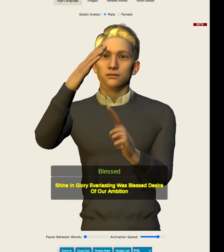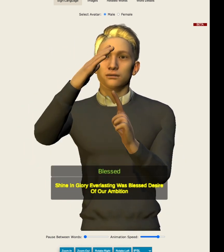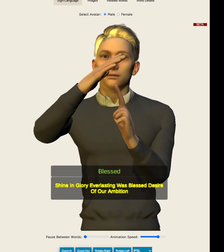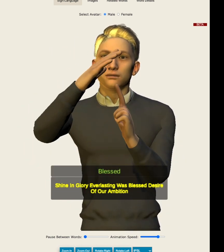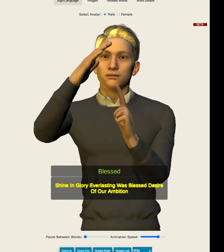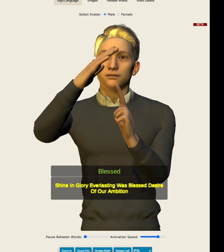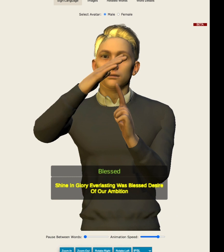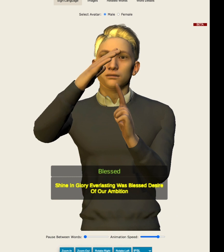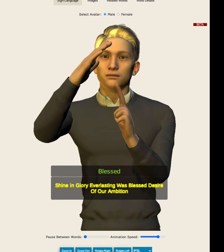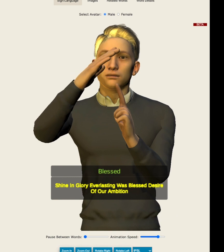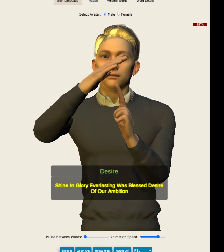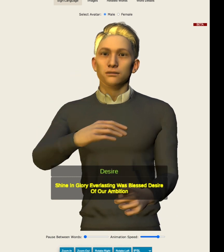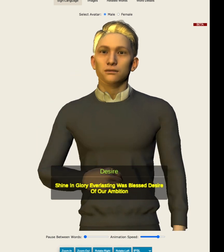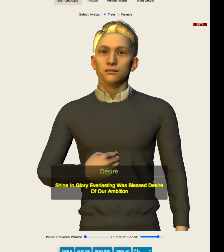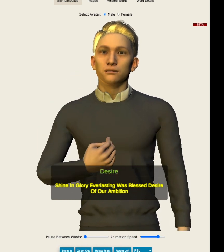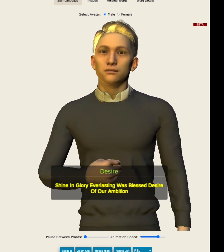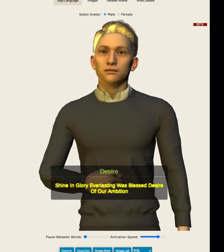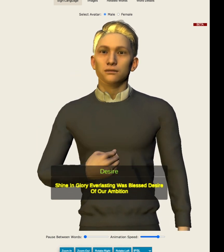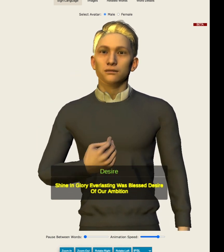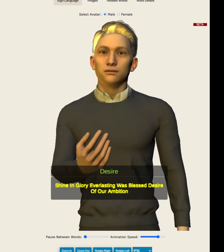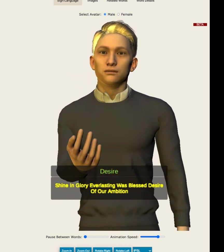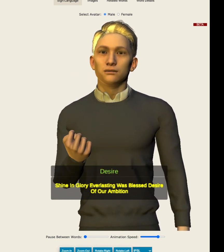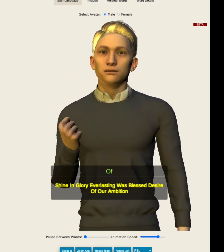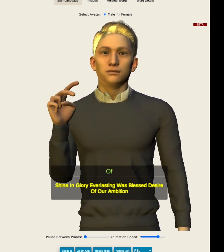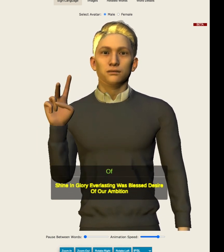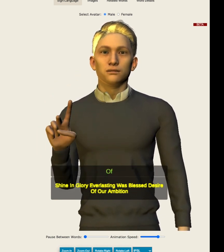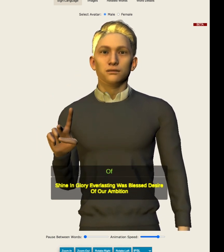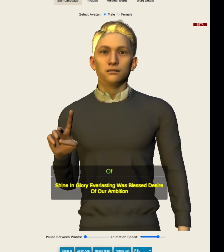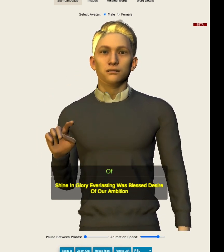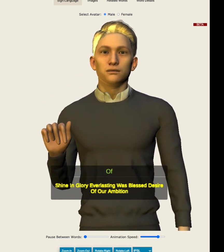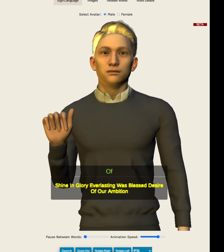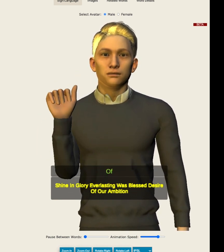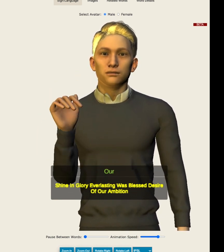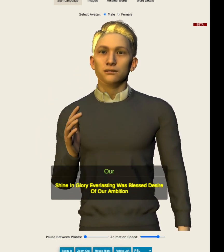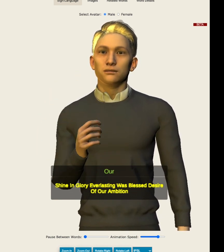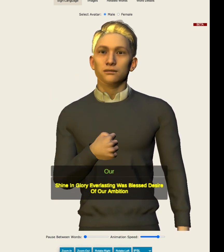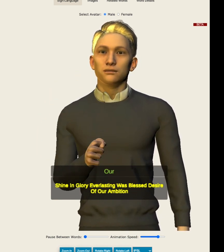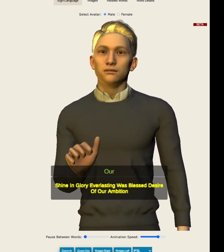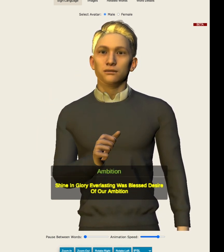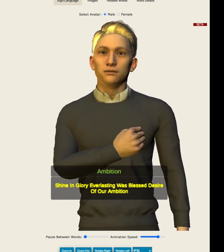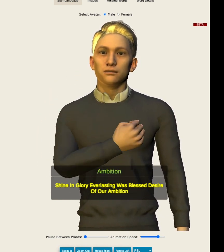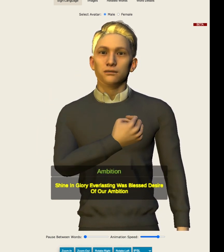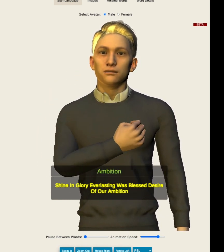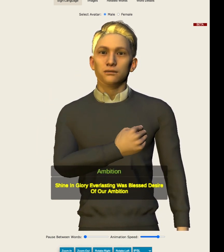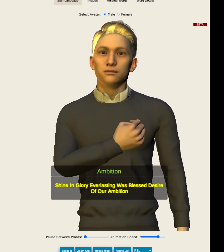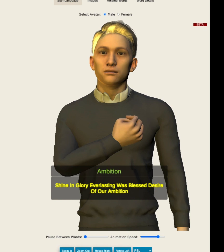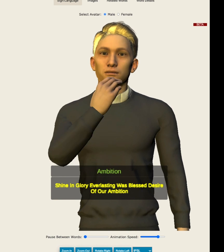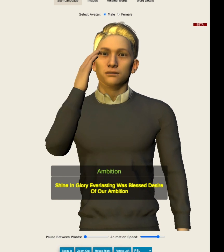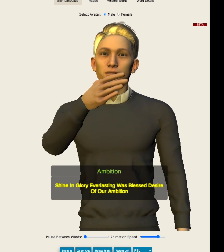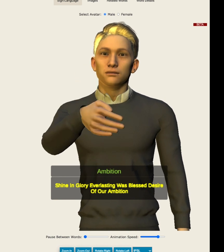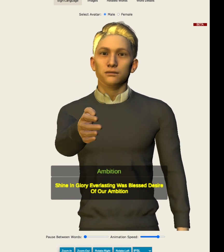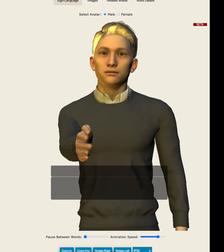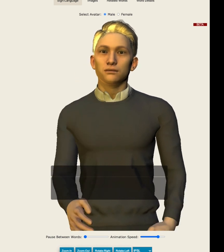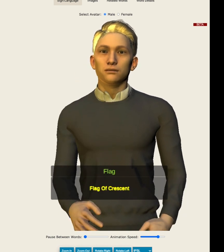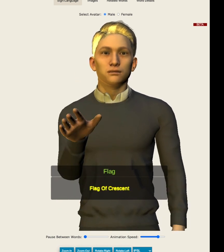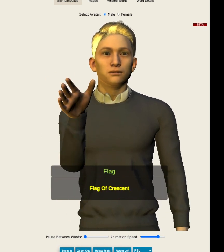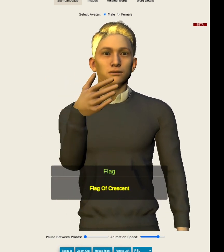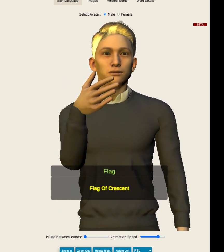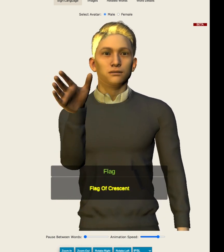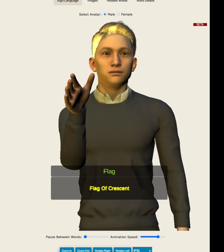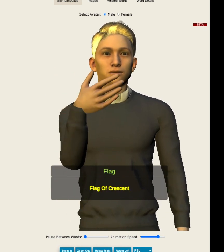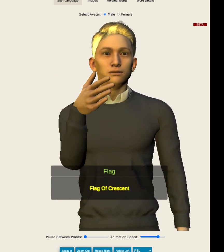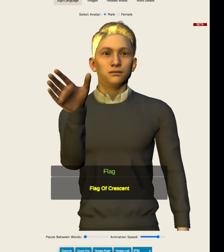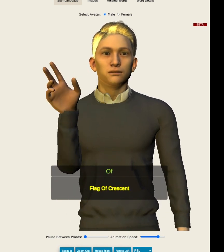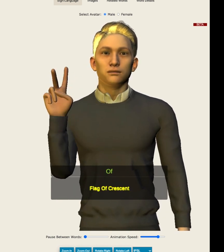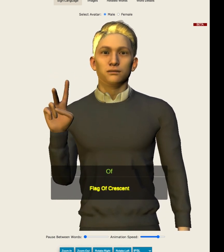ملک سلطت پائندہ تابندہ بار شاکات